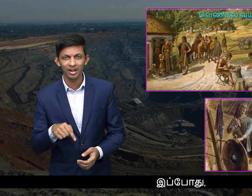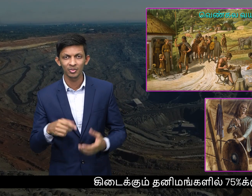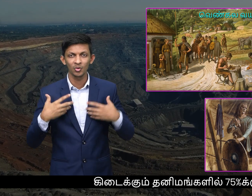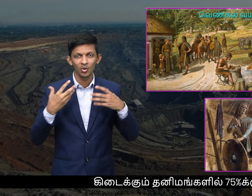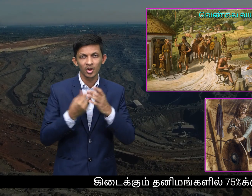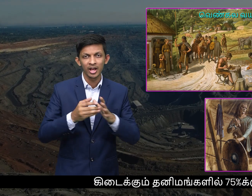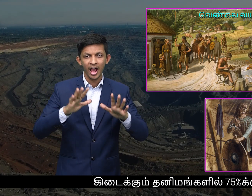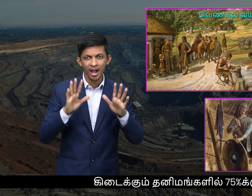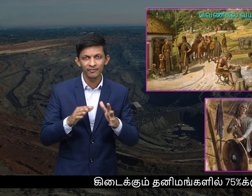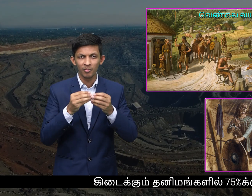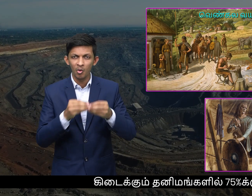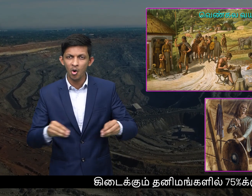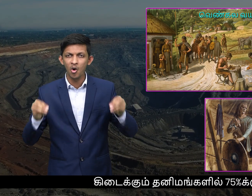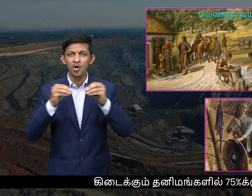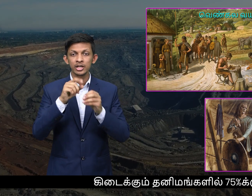இப்போது கிடைக்கும் தனிமங்களில்